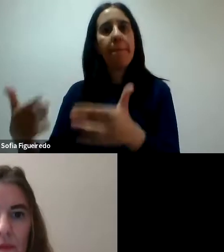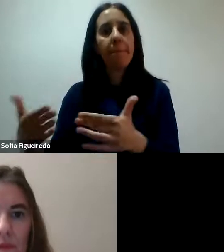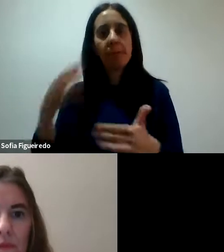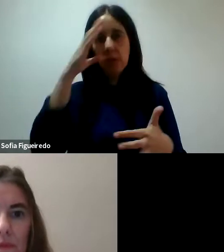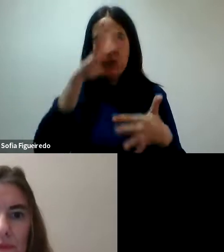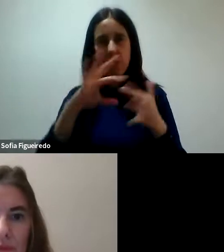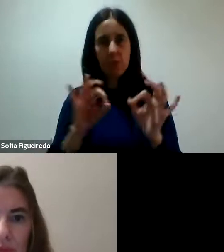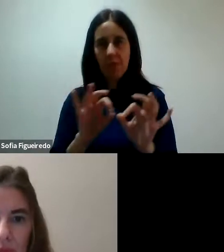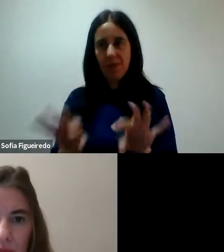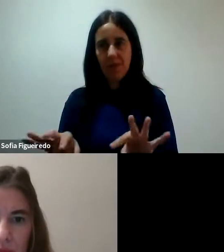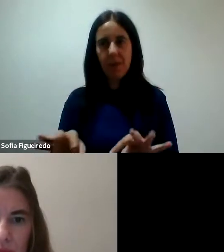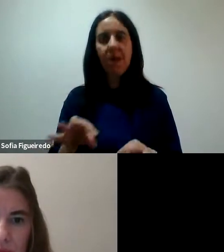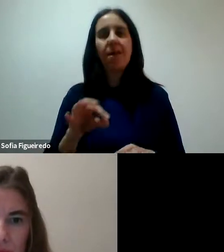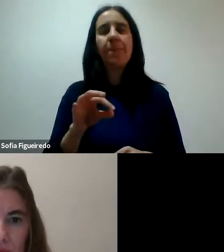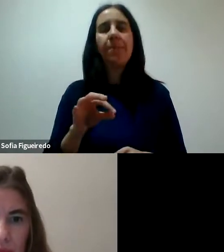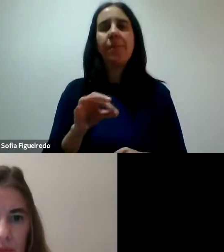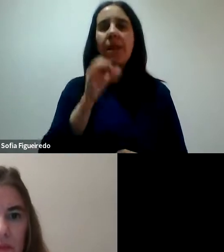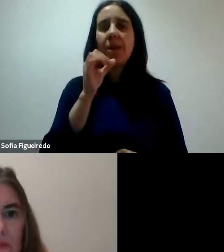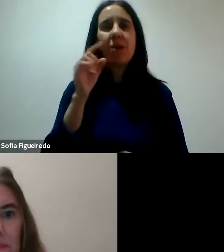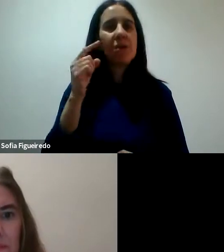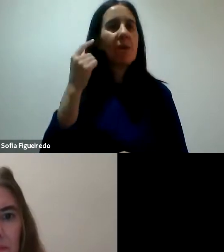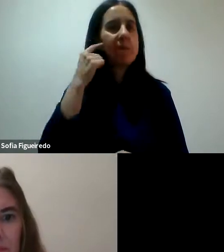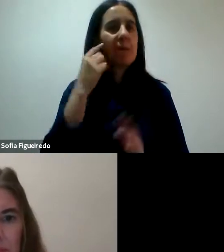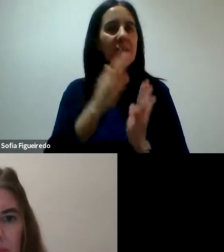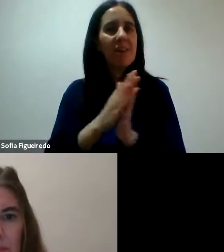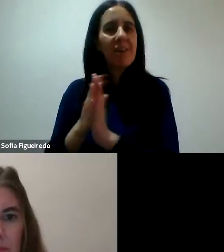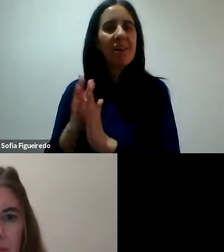vezes, às vezes, todos nós ouvimos aquela coisa